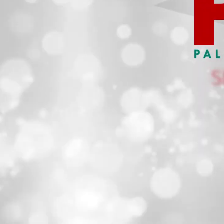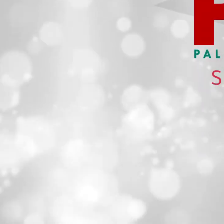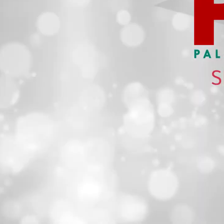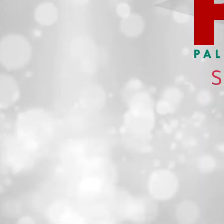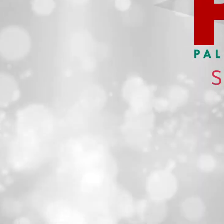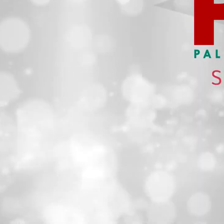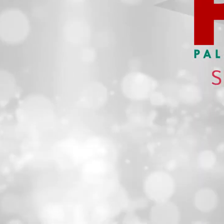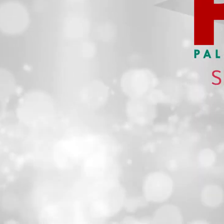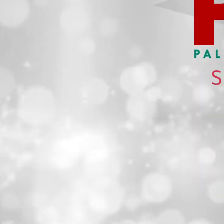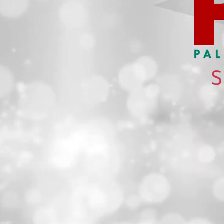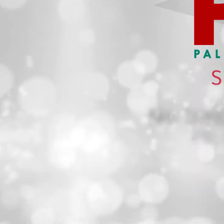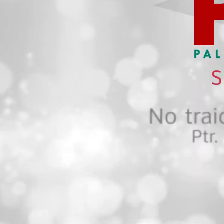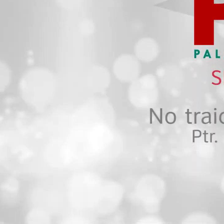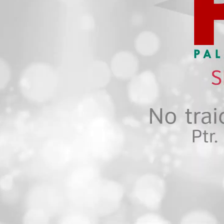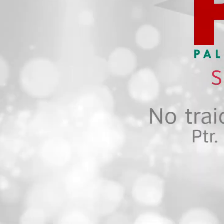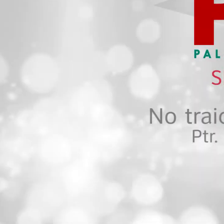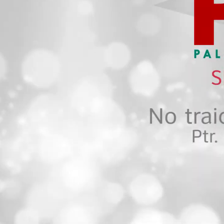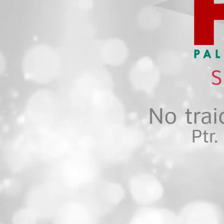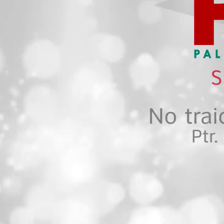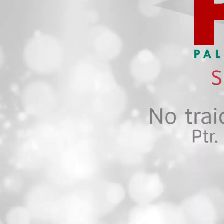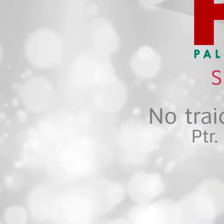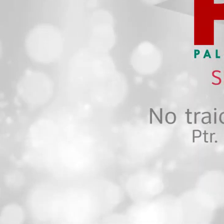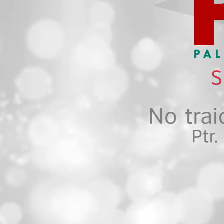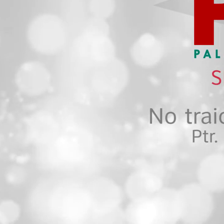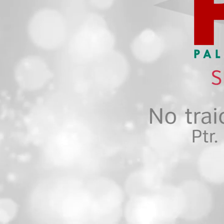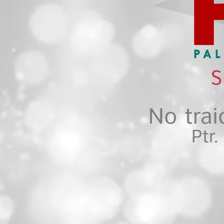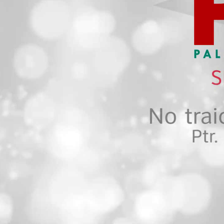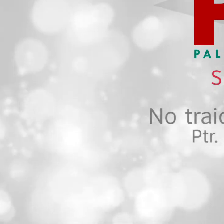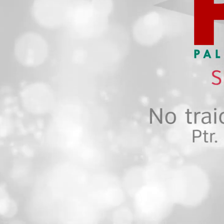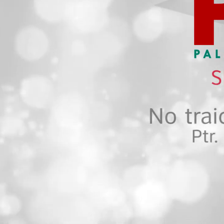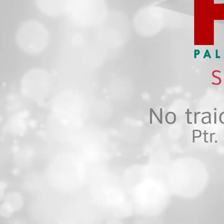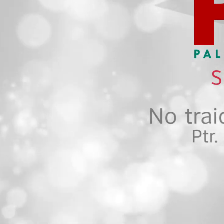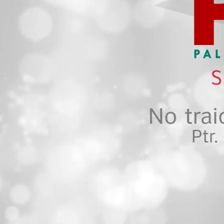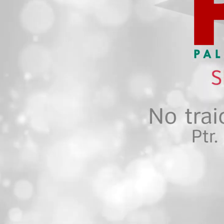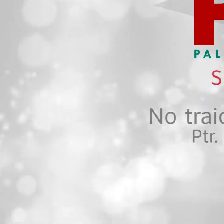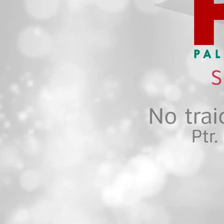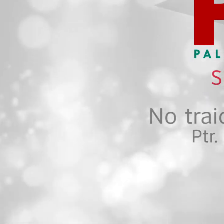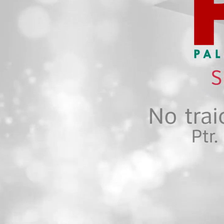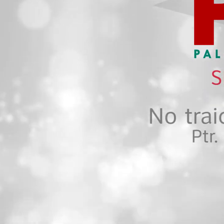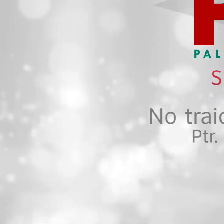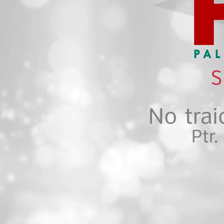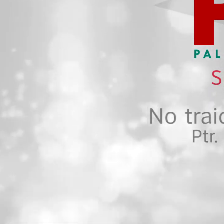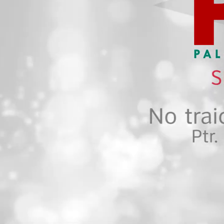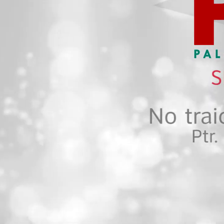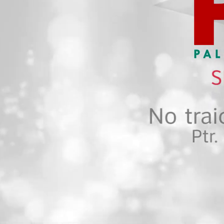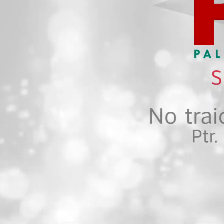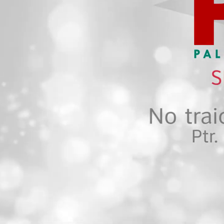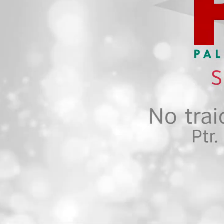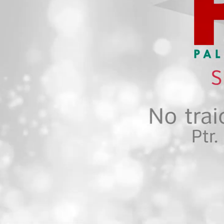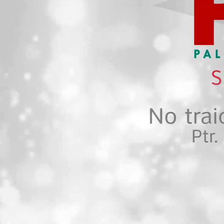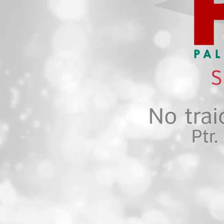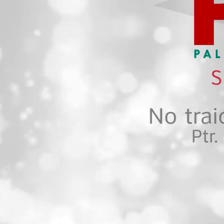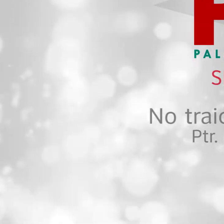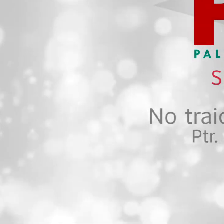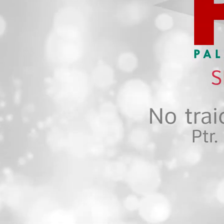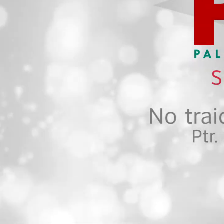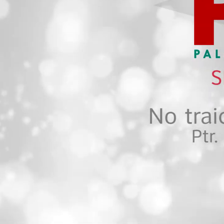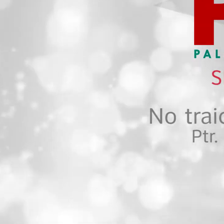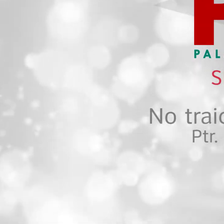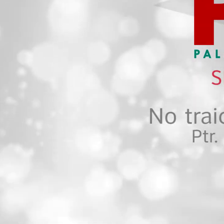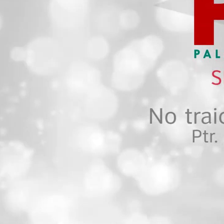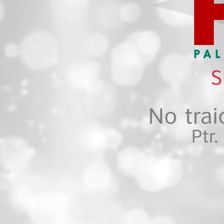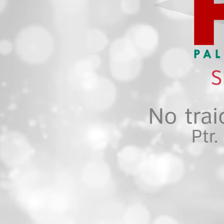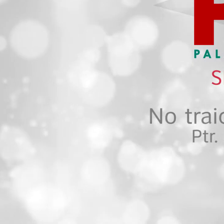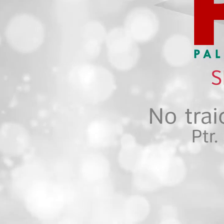Bienvenidos a la Iglesia Palabra Viva. Nuestra misión es hacer discípulos por medio de la palabra, para que vivan y den la vida